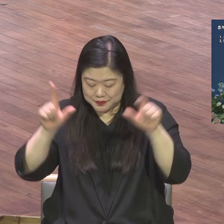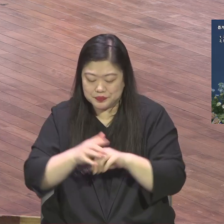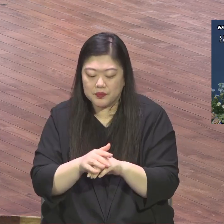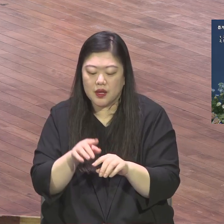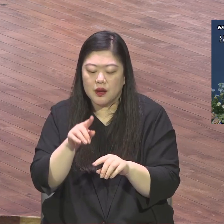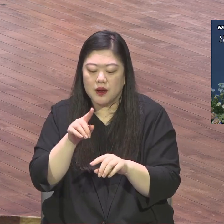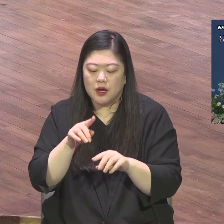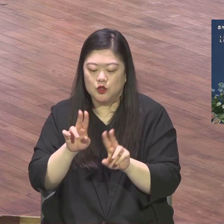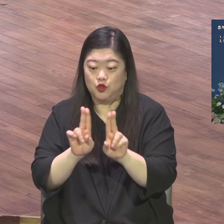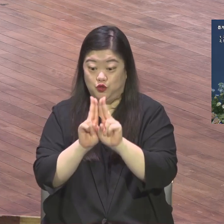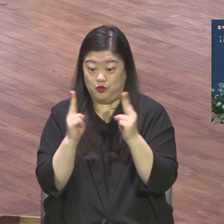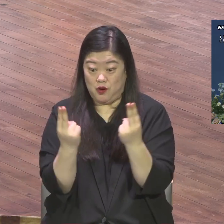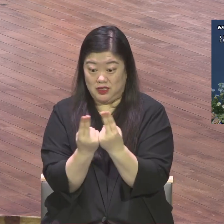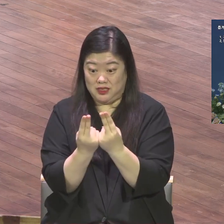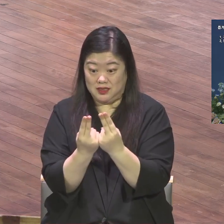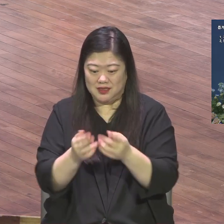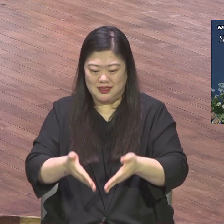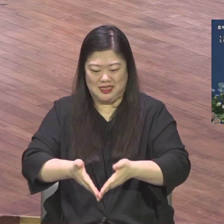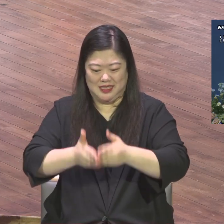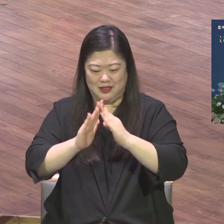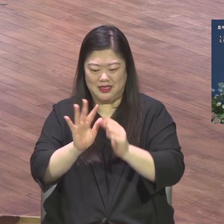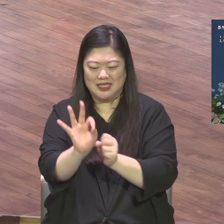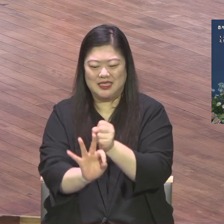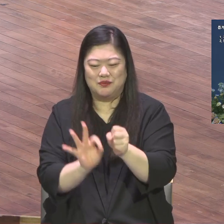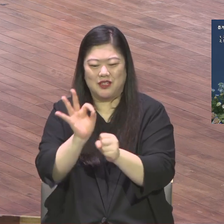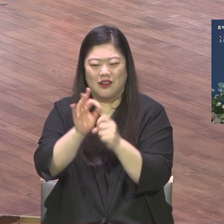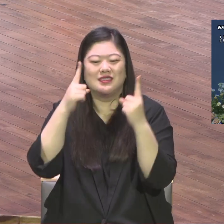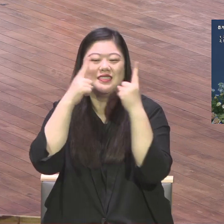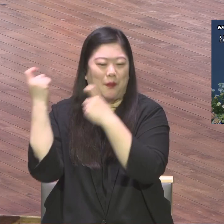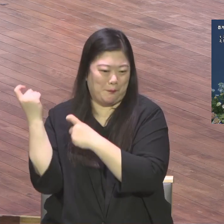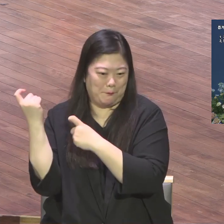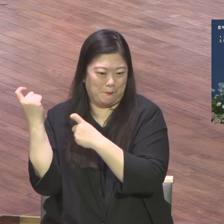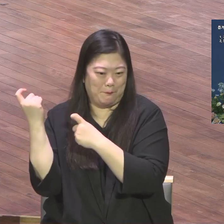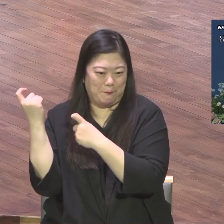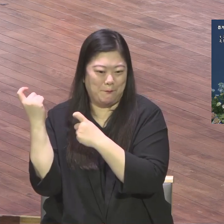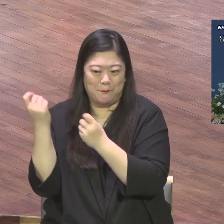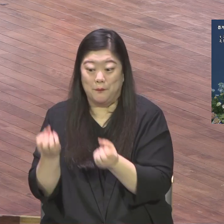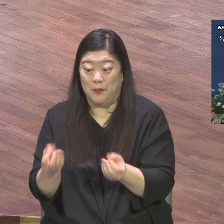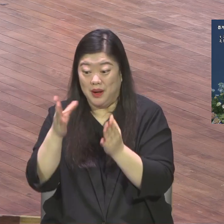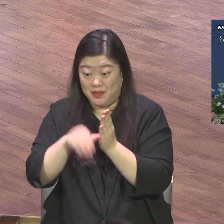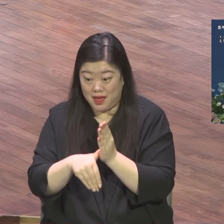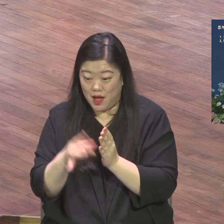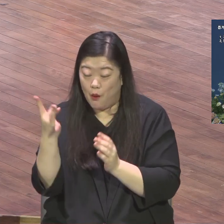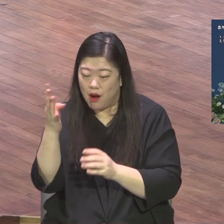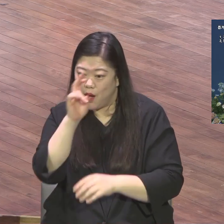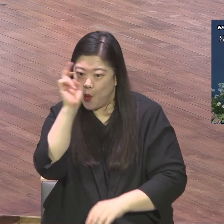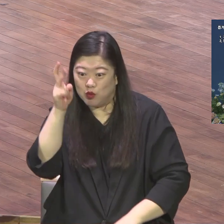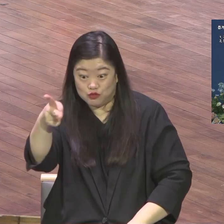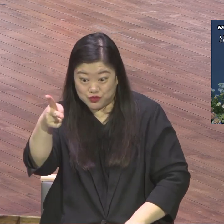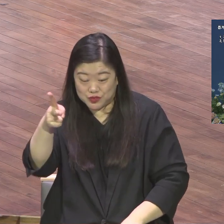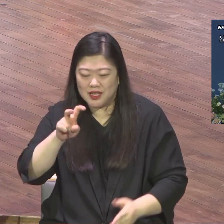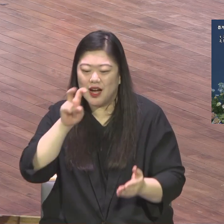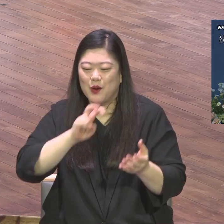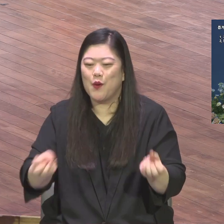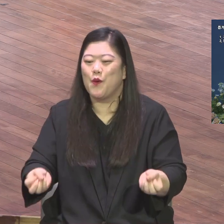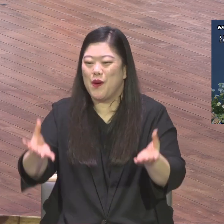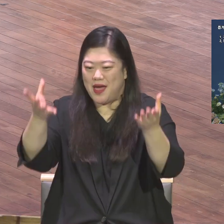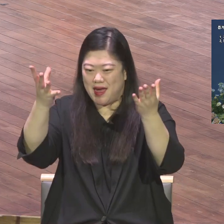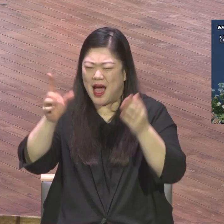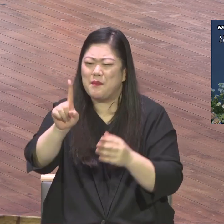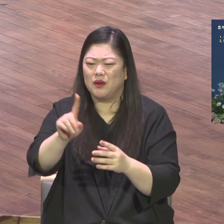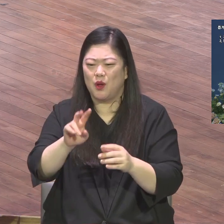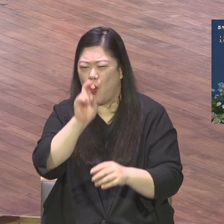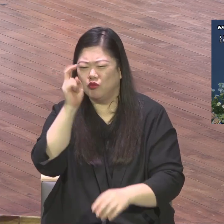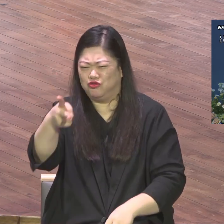아트홀에서 가족 사랑 이웃 사랑 열린 음악회가 열립니다. 원래 2시에 공연만 있었어요. 한 번